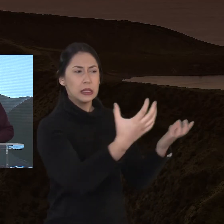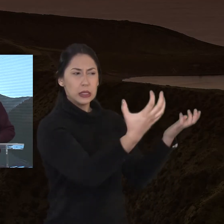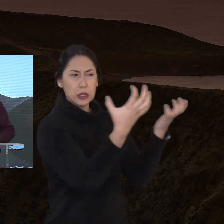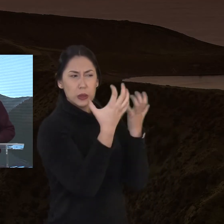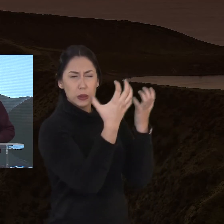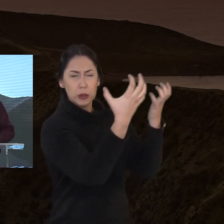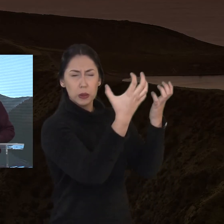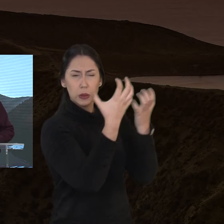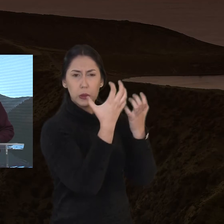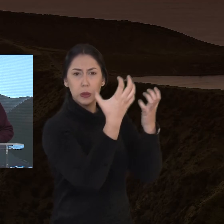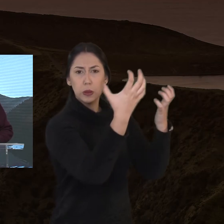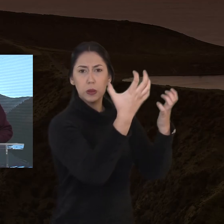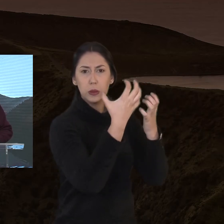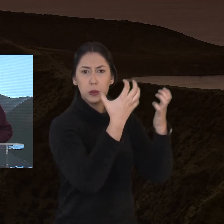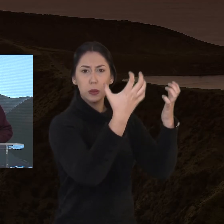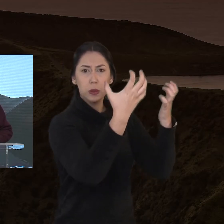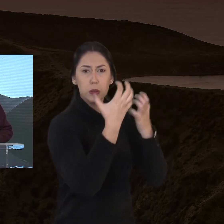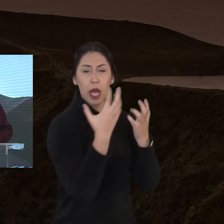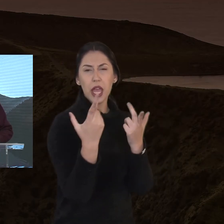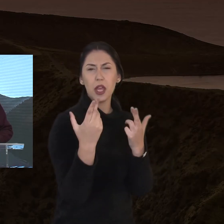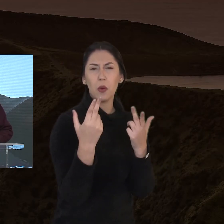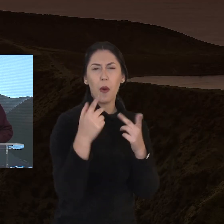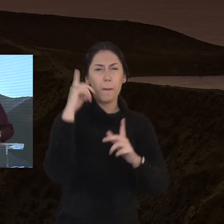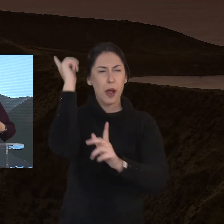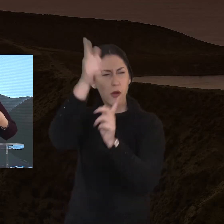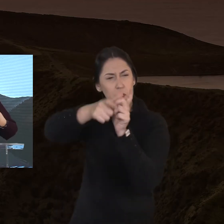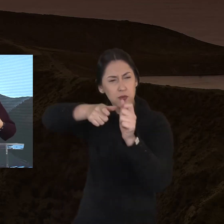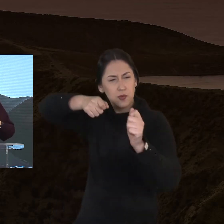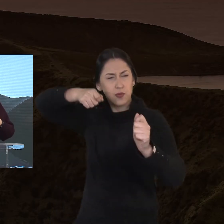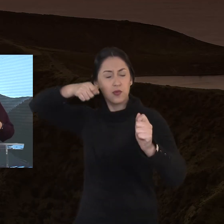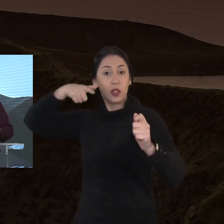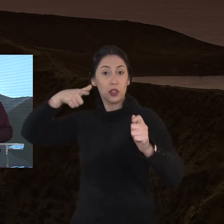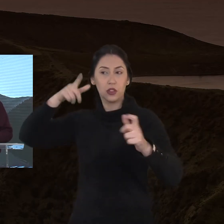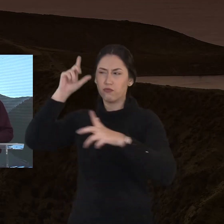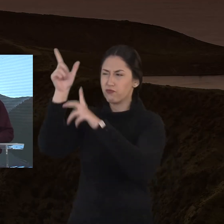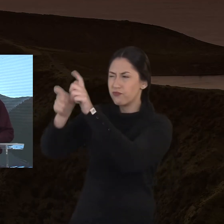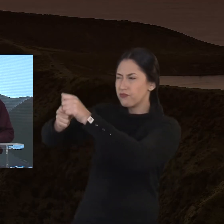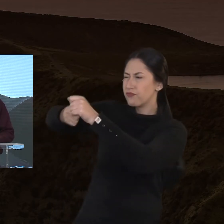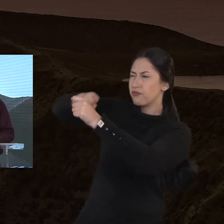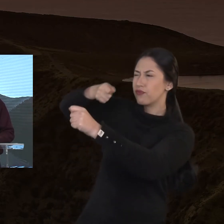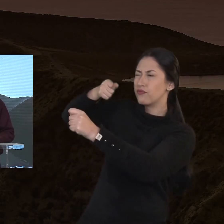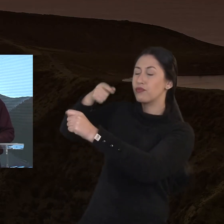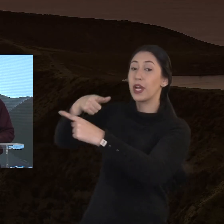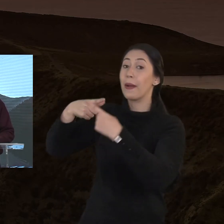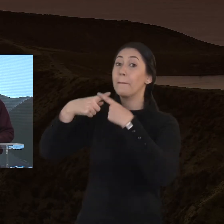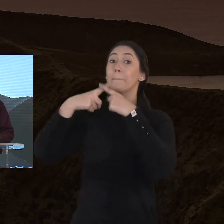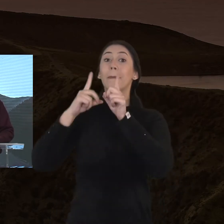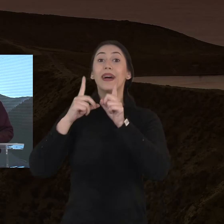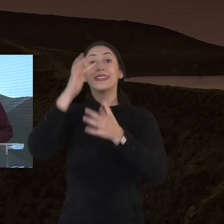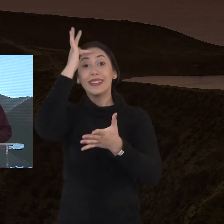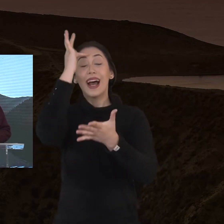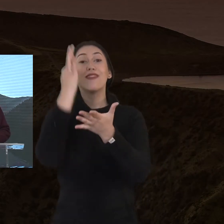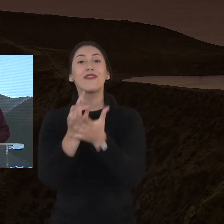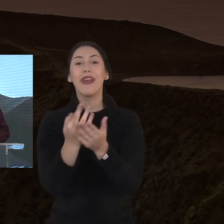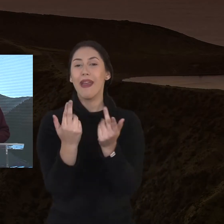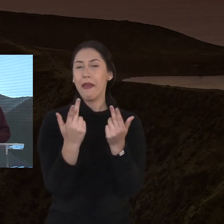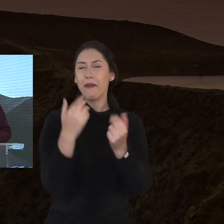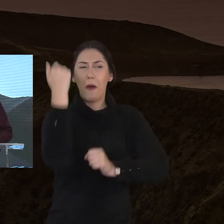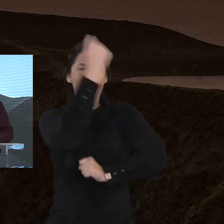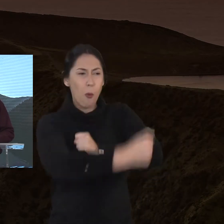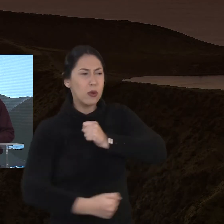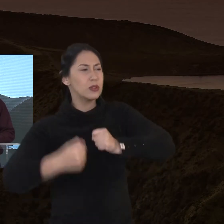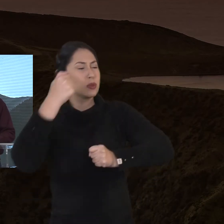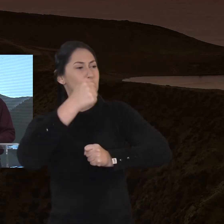dardos inflamados aquelas flechas de fogo para nos consumir por dentro mas nosso escudo da fé tira